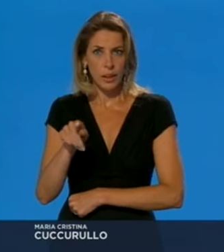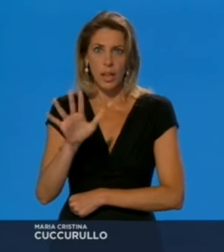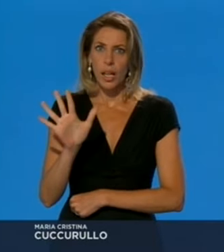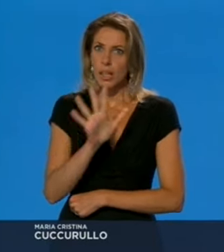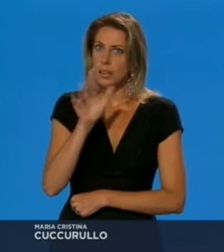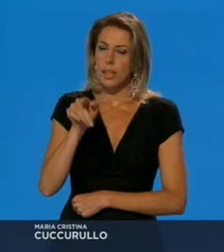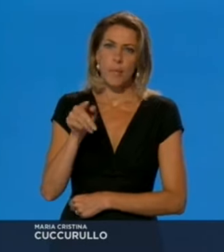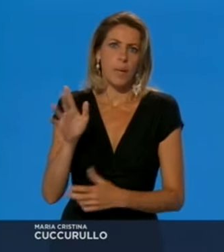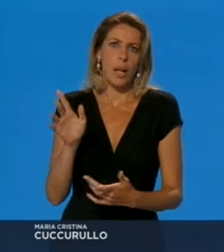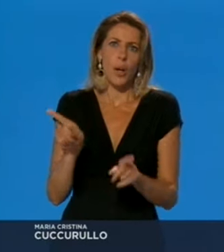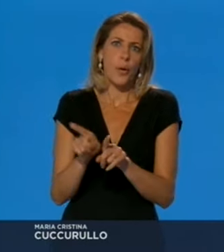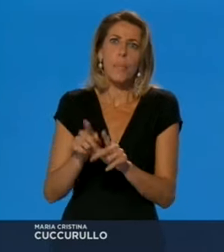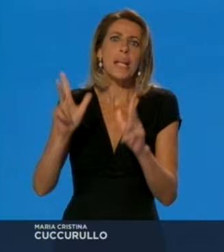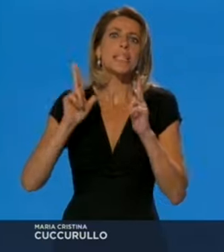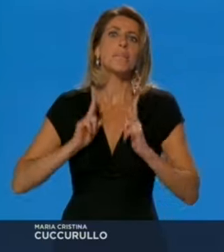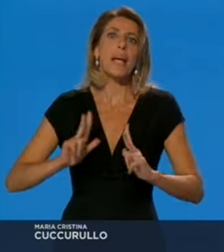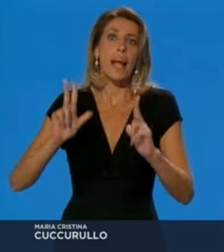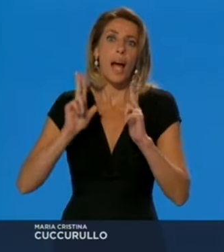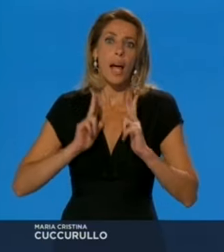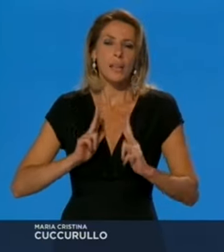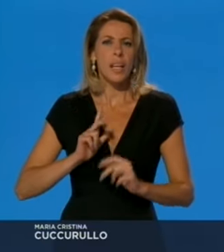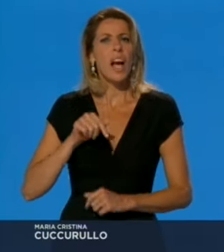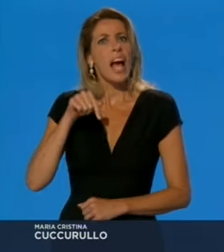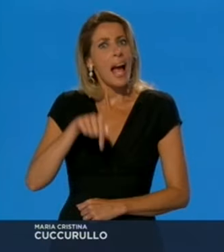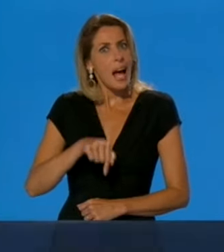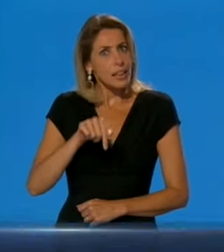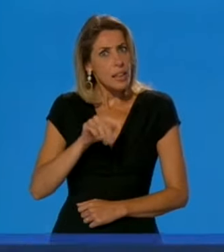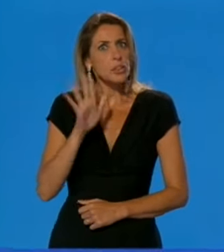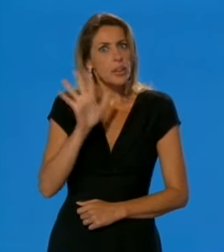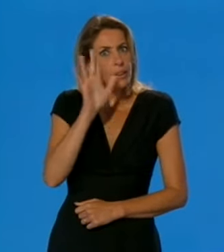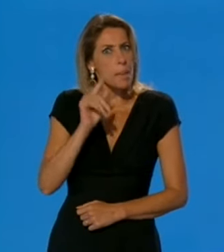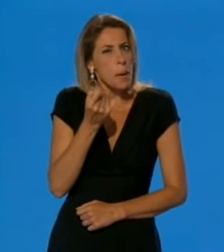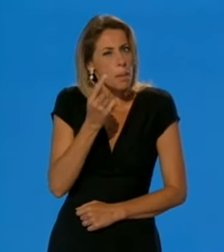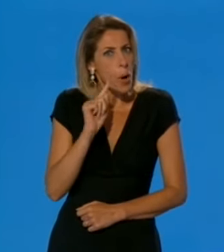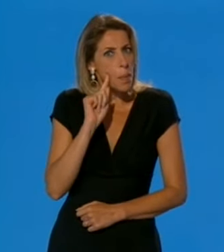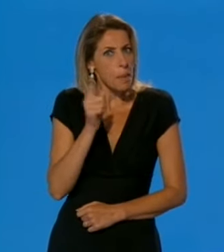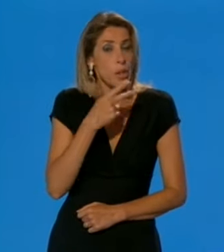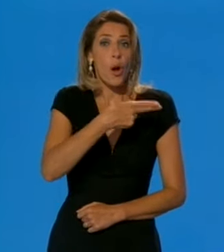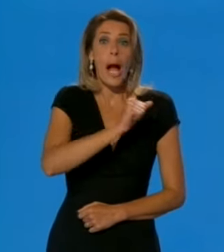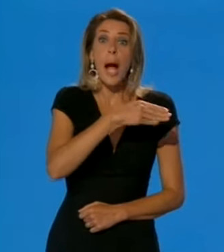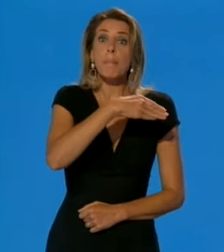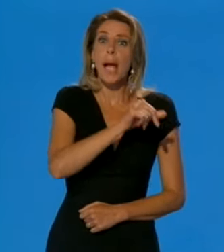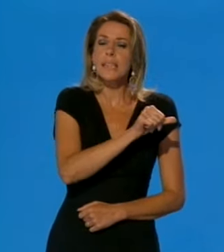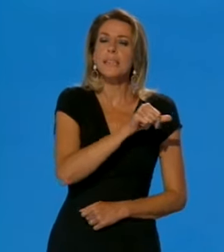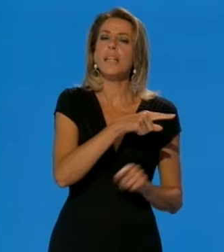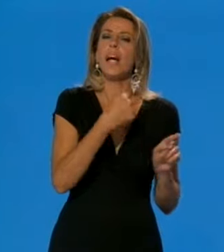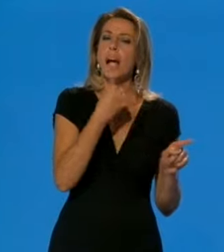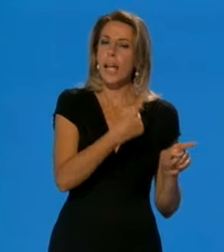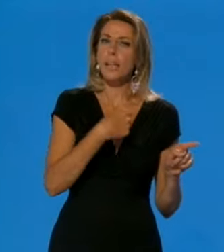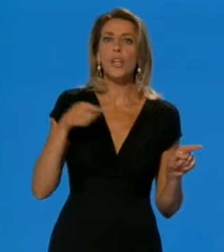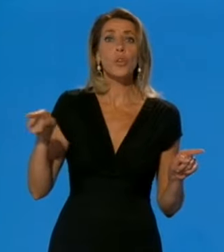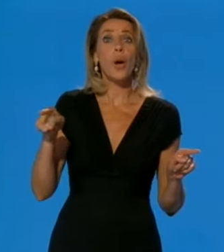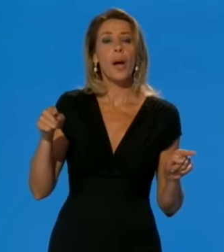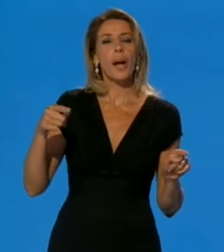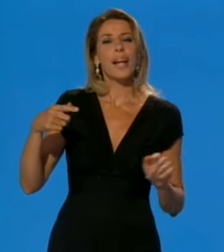ancora più che altro una speranza c'è però qualche spiraglio hamas si è detta favorevole alla